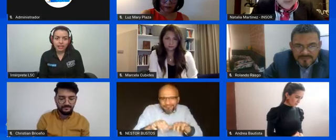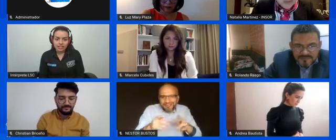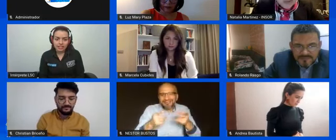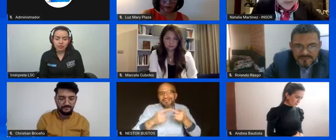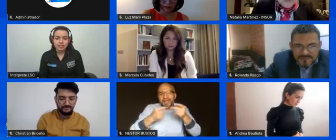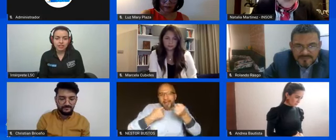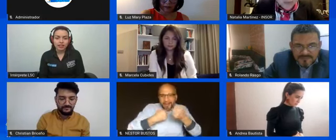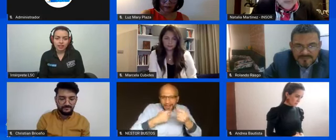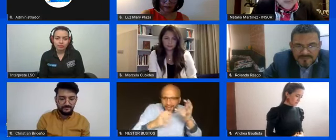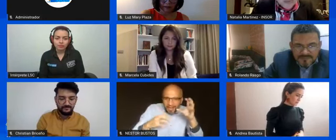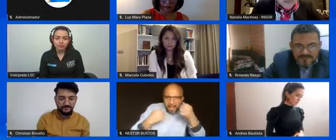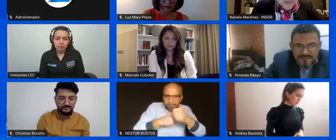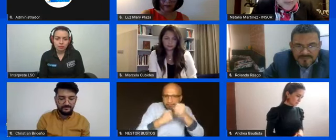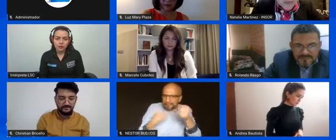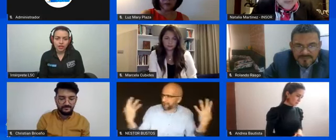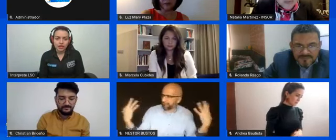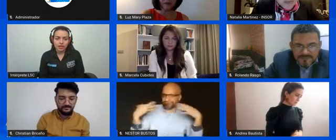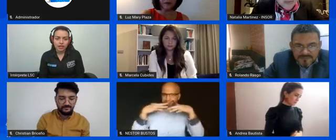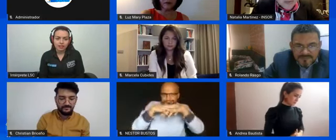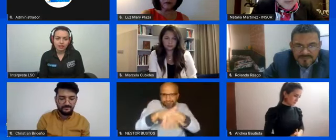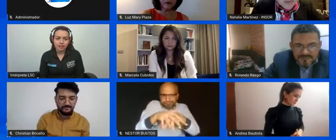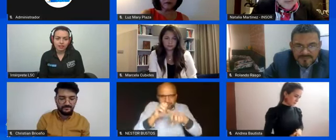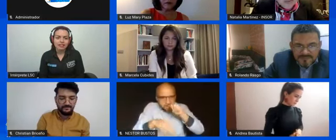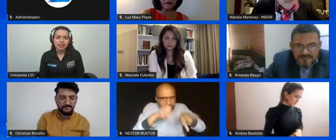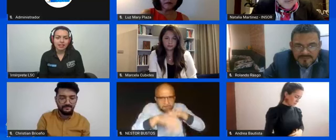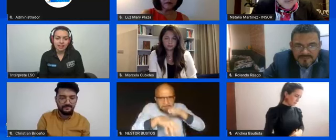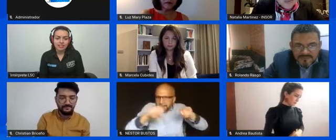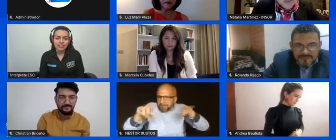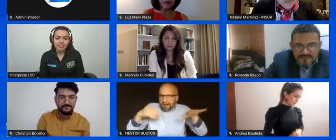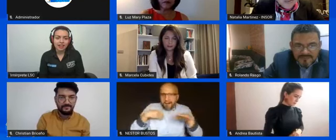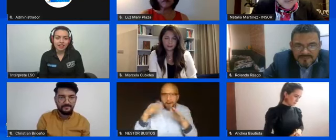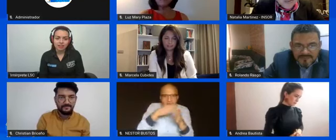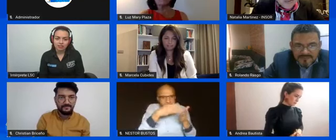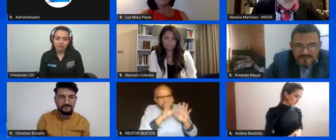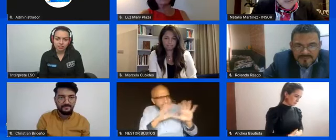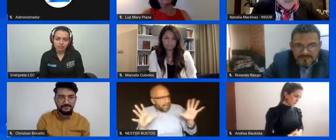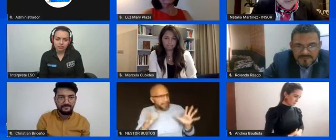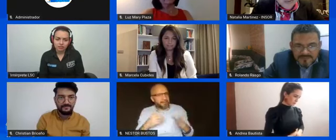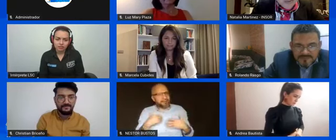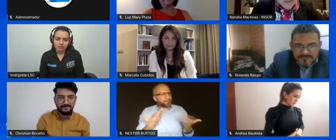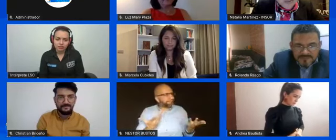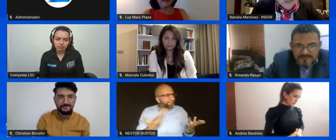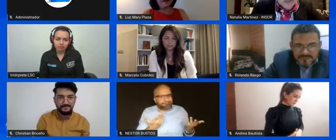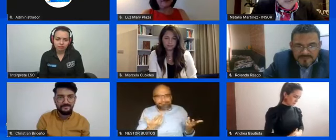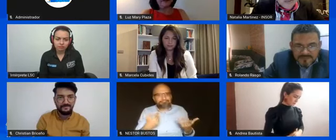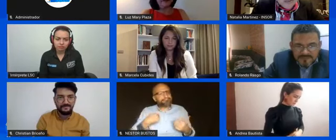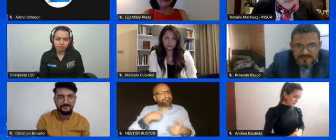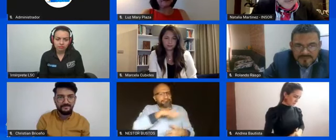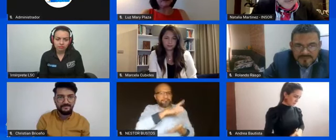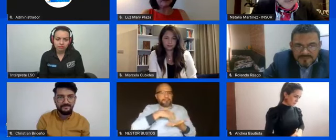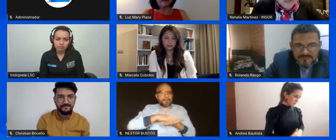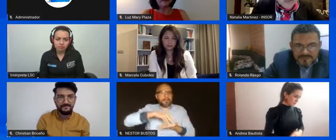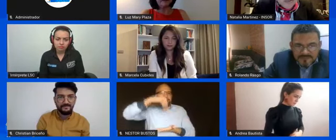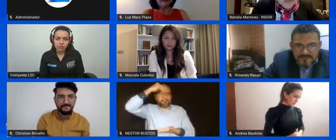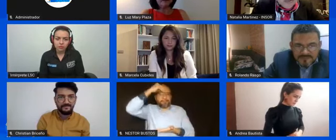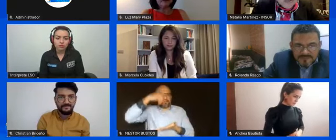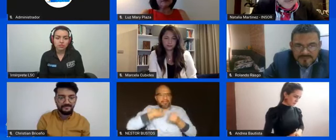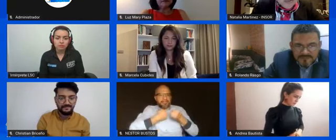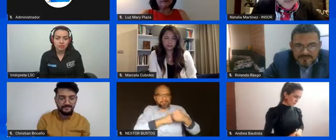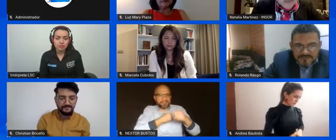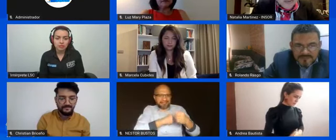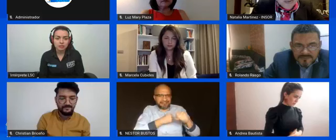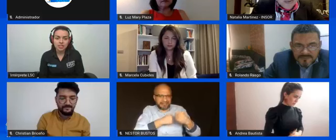del INSOR, en la anterior escuela. Ahí pues empezaron a trasladarse,